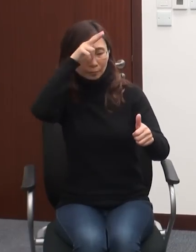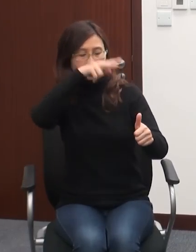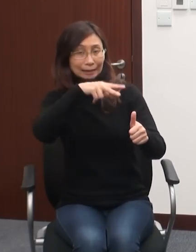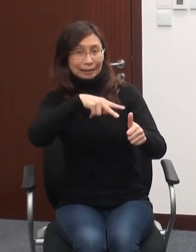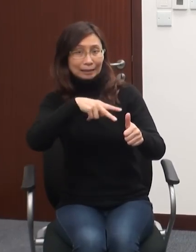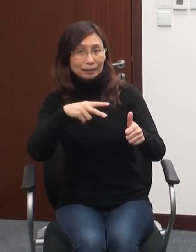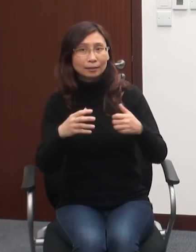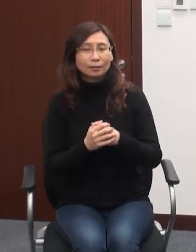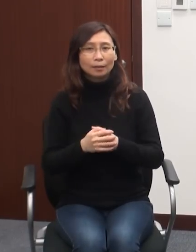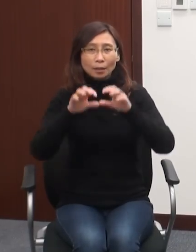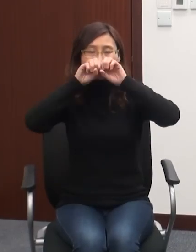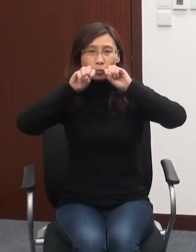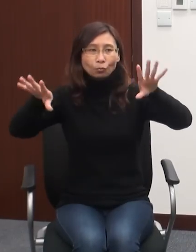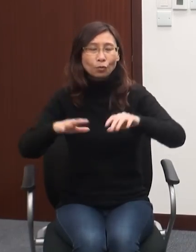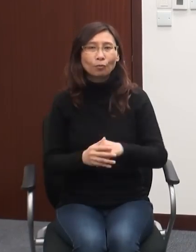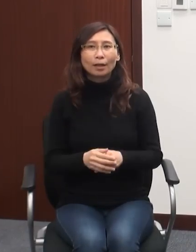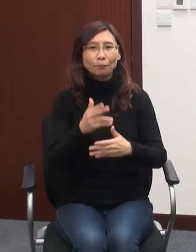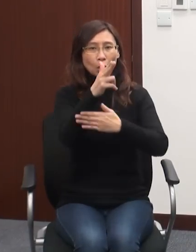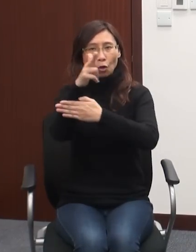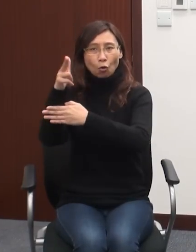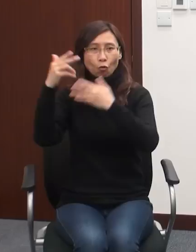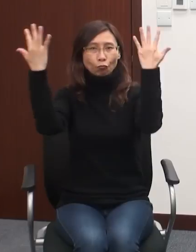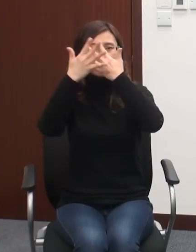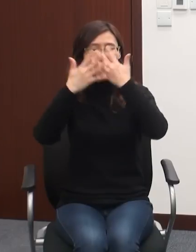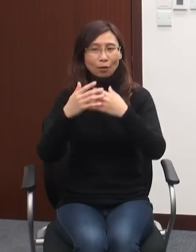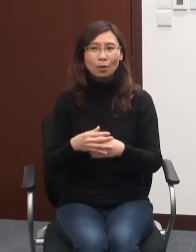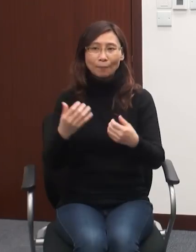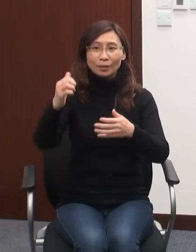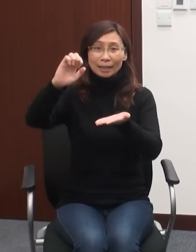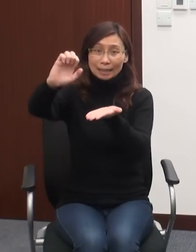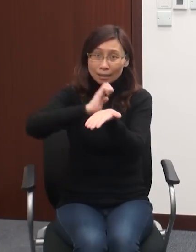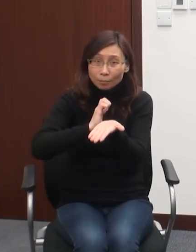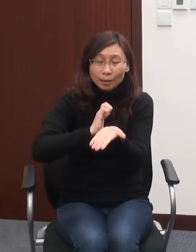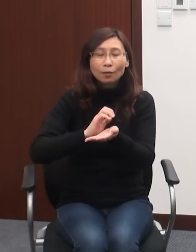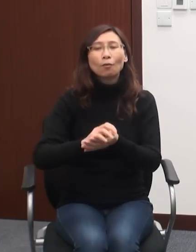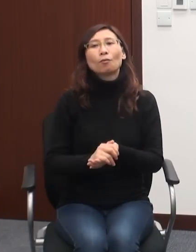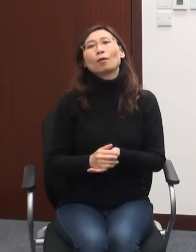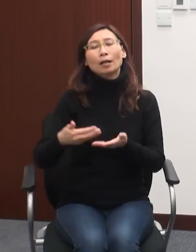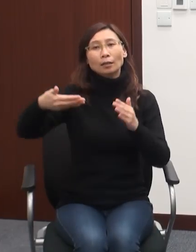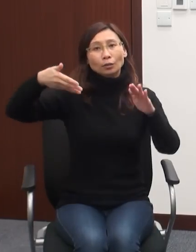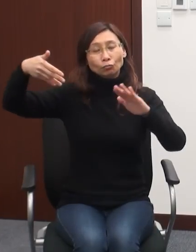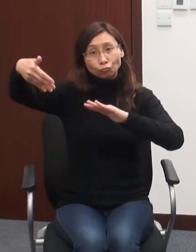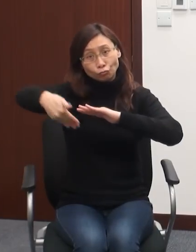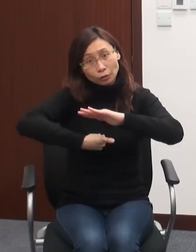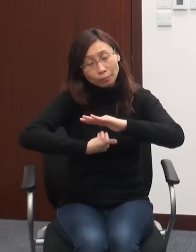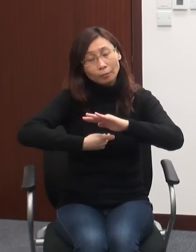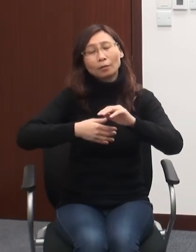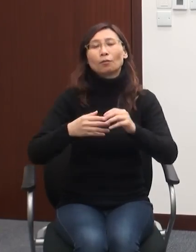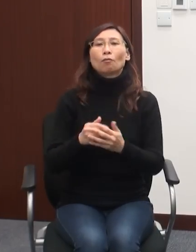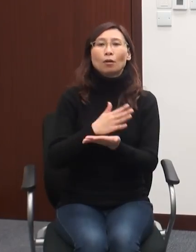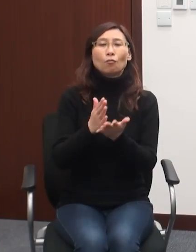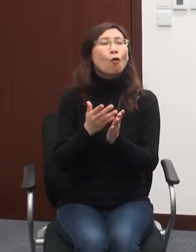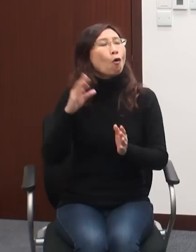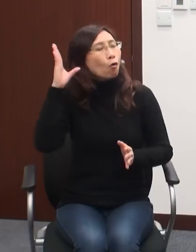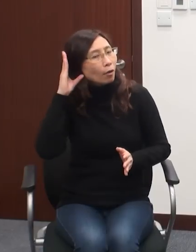拍曬廣告啊！各位市民啊，你電郵俾我啊，你傳真俾我啊，我聽你意見啊咁樣。咁但係